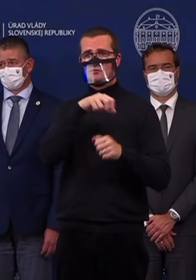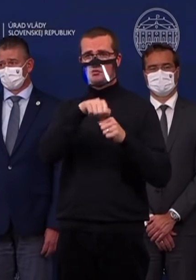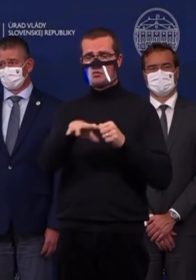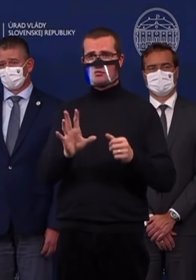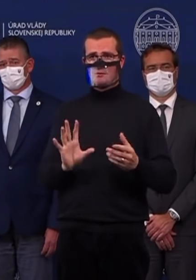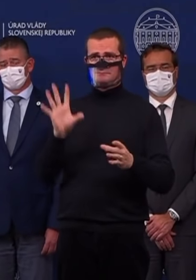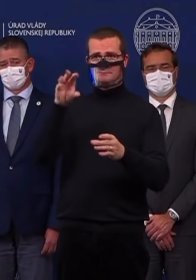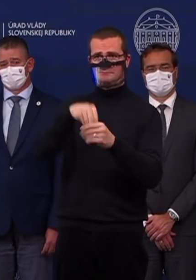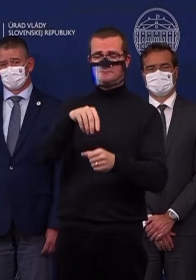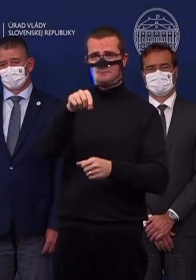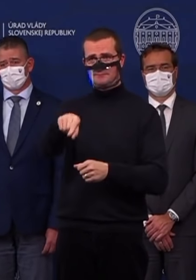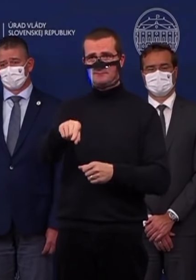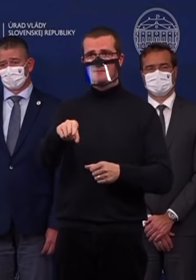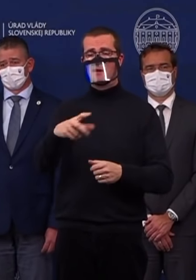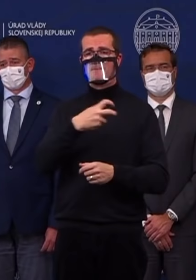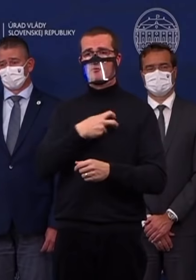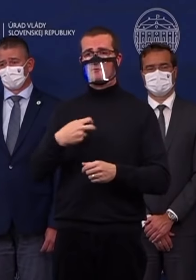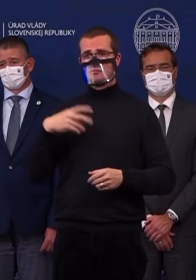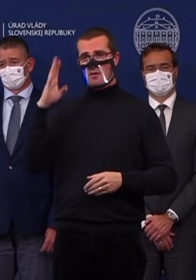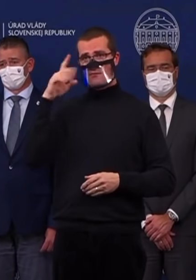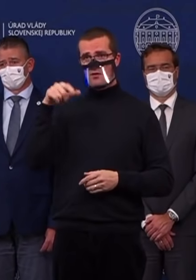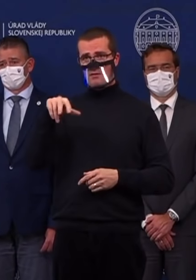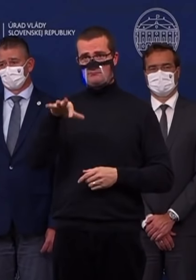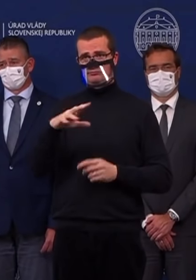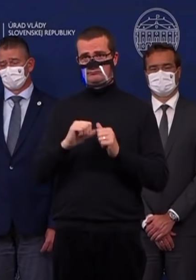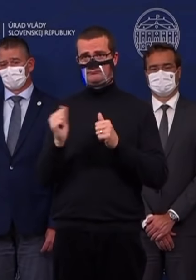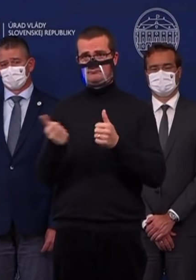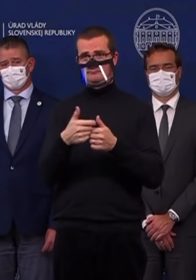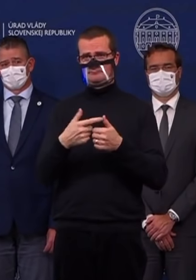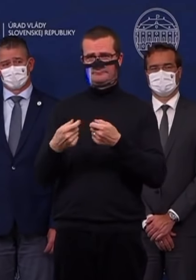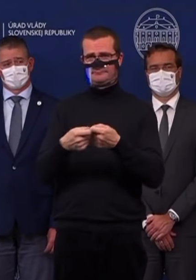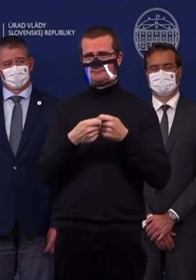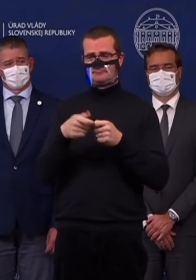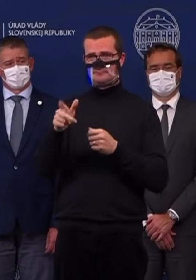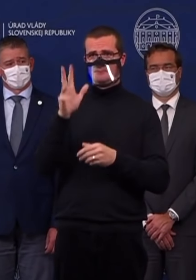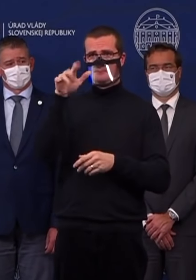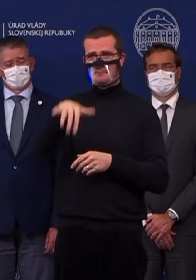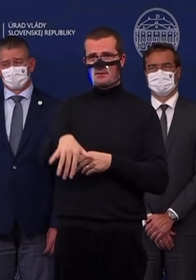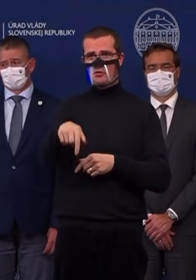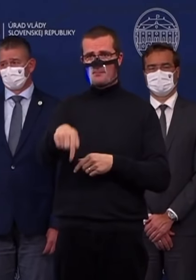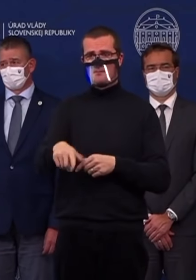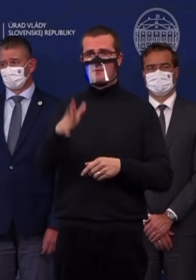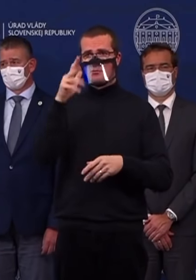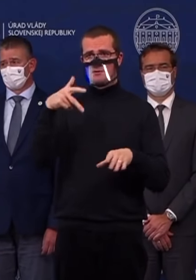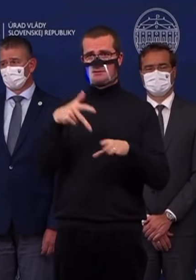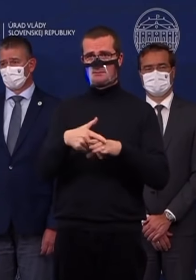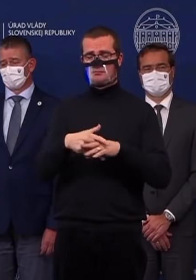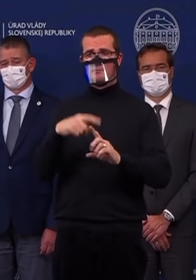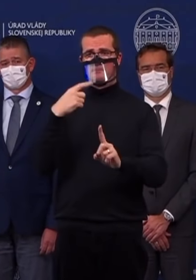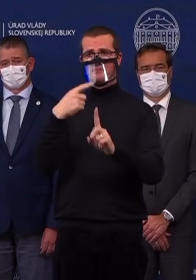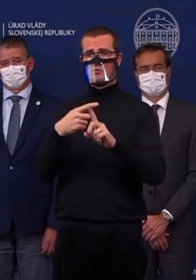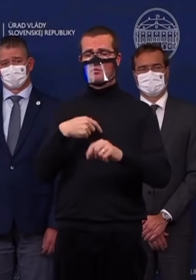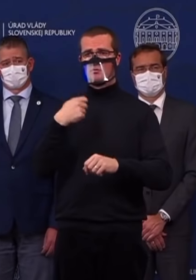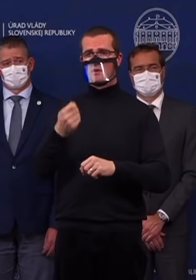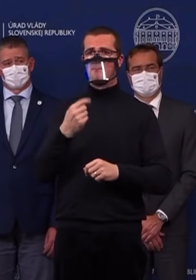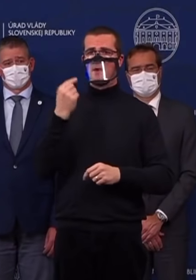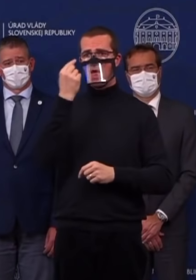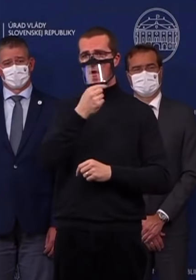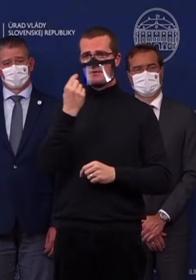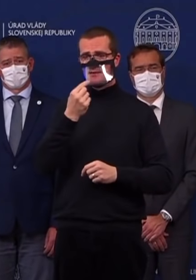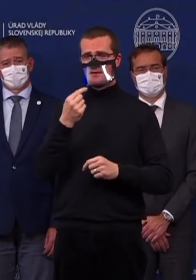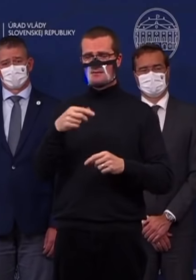toho testovania, to znamená ten profesionálny vojak, tak ako to je v bežnom odbernom mieste, tam bude to tam zabezpečovať. Zároveň tam dáme antigénne testy